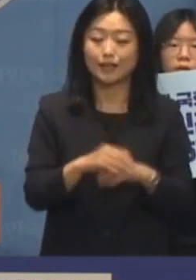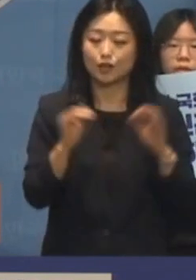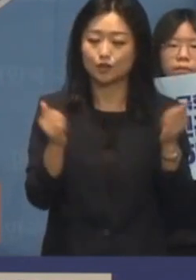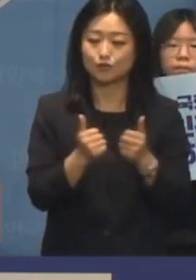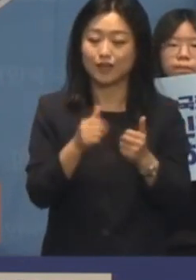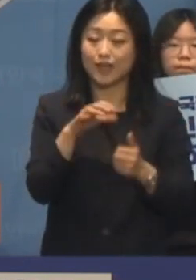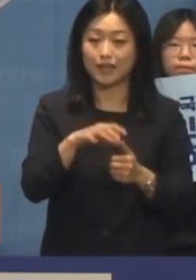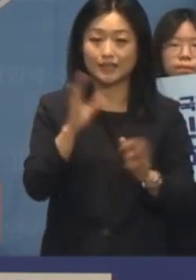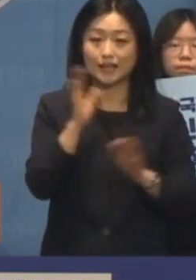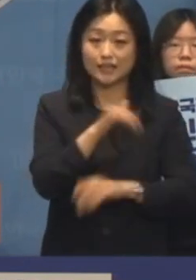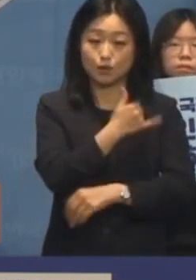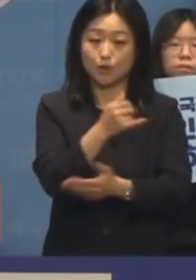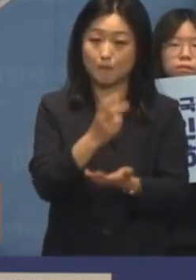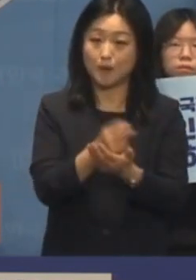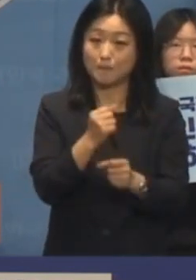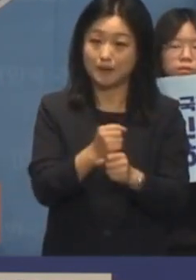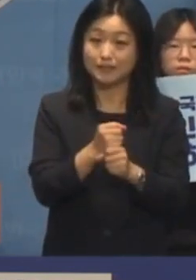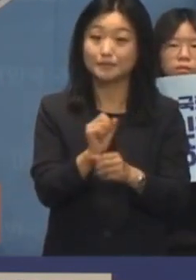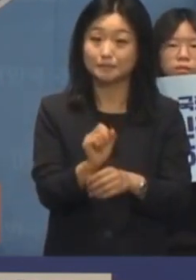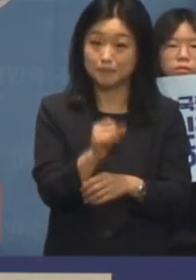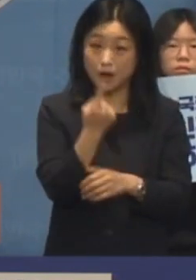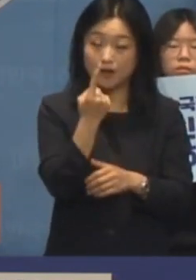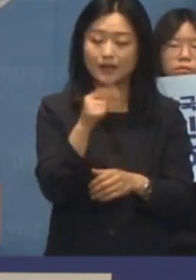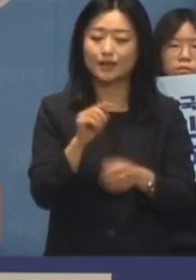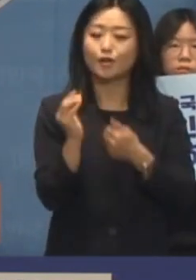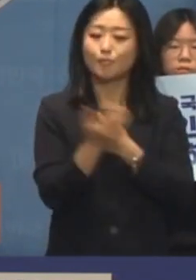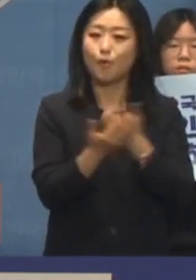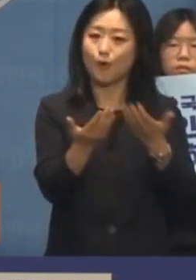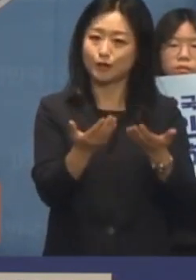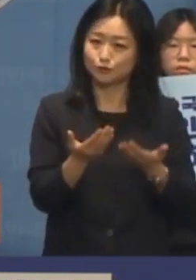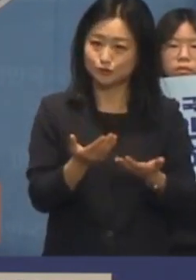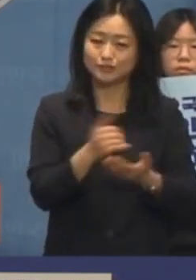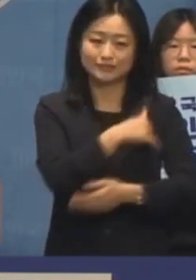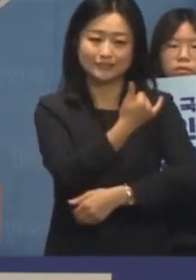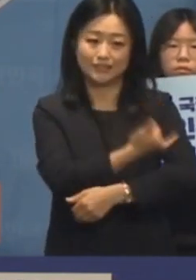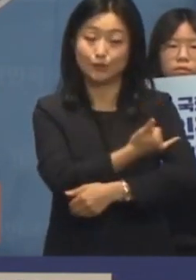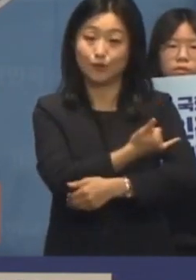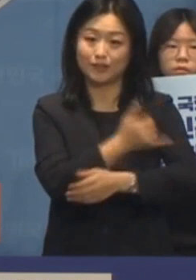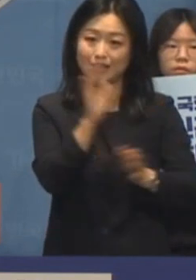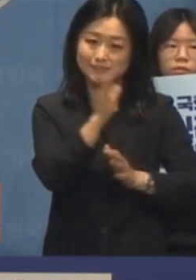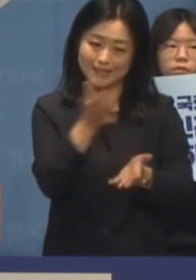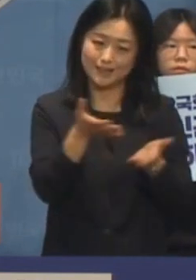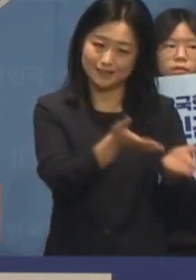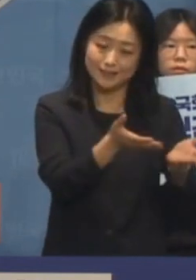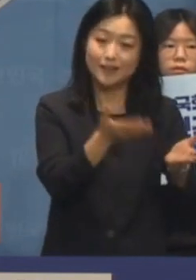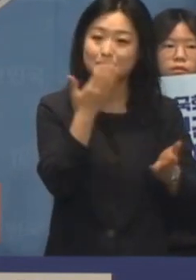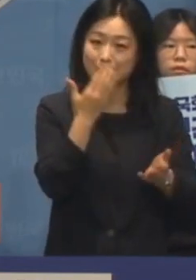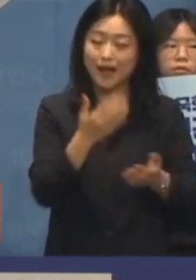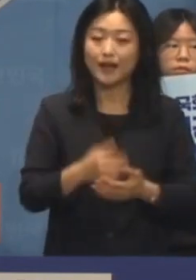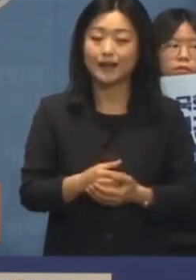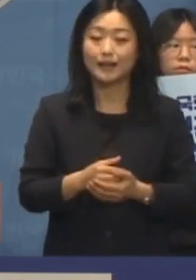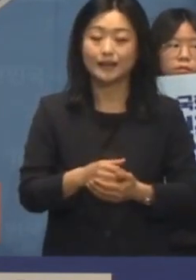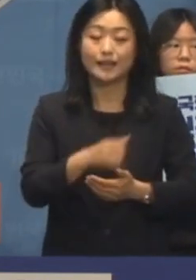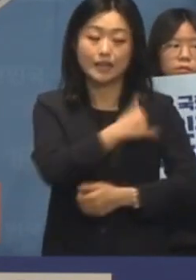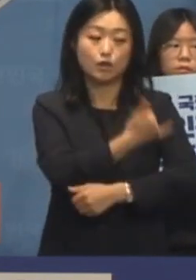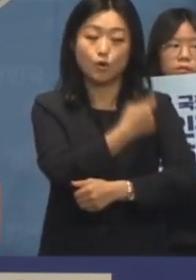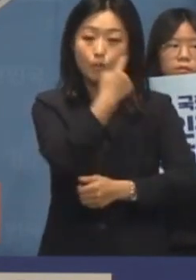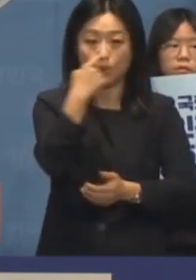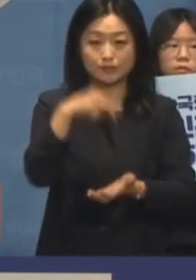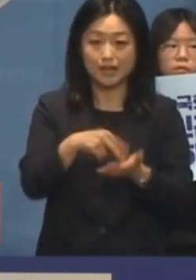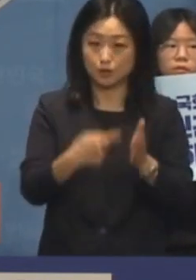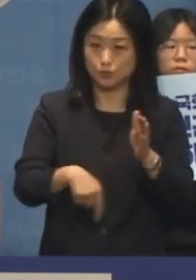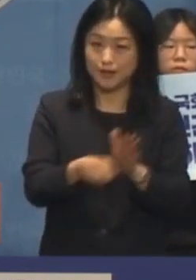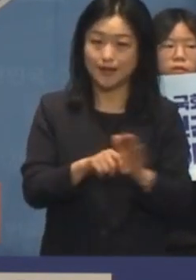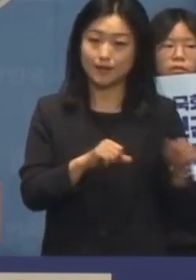전국의 17개 시도에서 학생인권조례를 지켜내거나 새롭게 만들 수 있습니다. 인권 보장을 위한 담대한